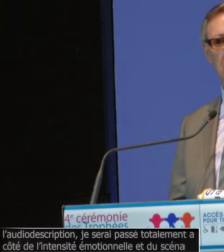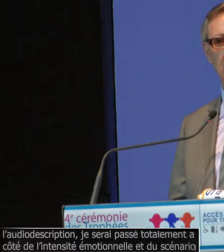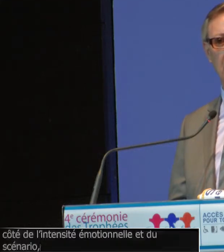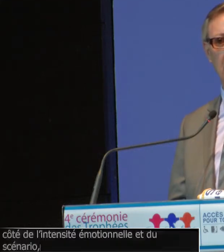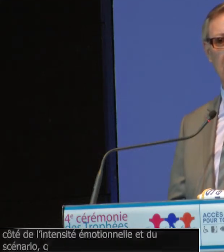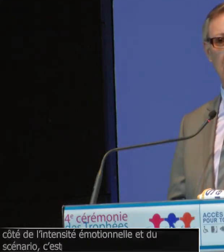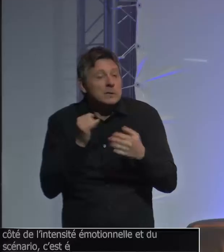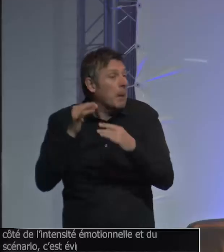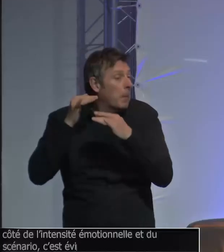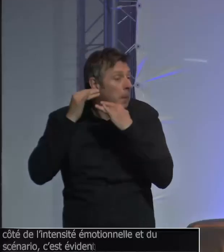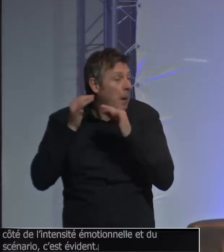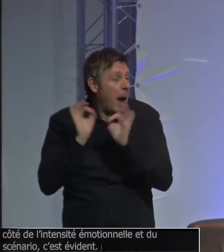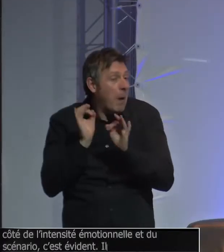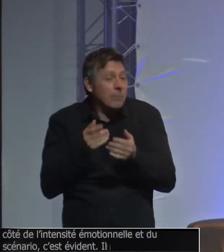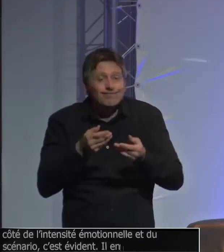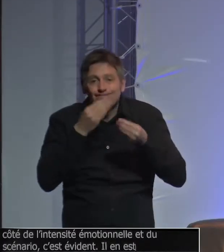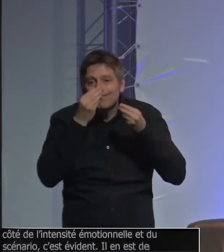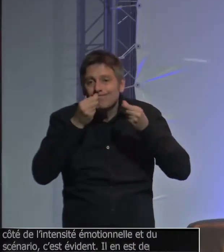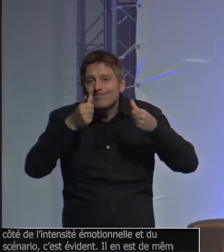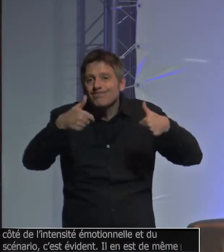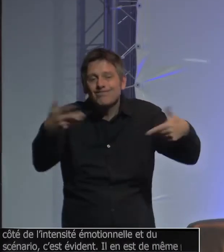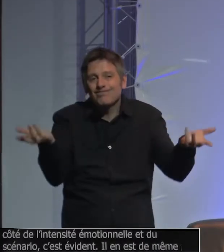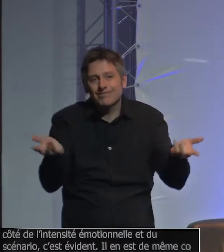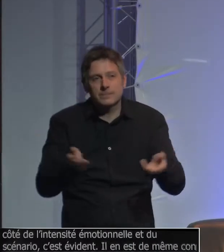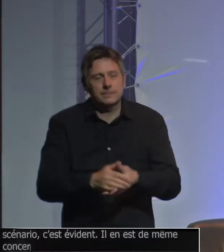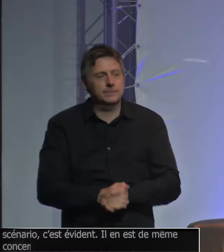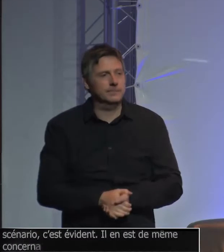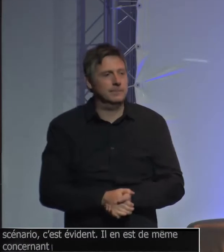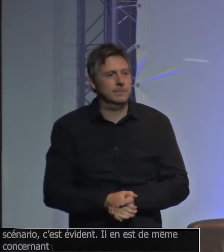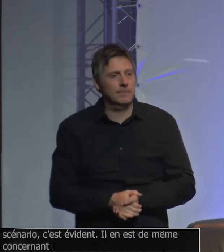évidence. Il en est de même en ce qui concerne